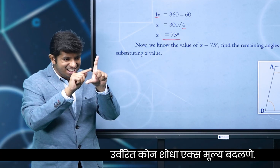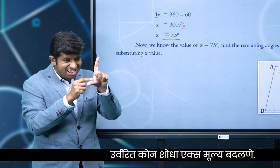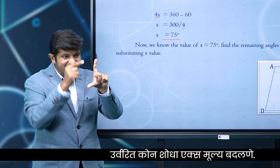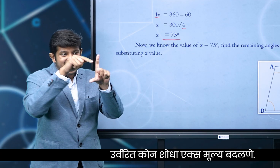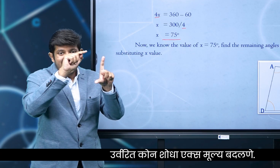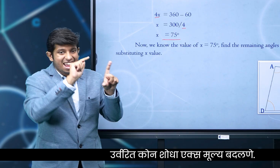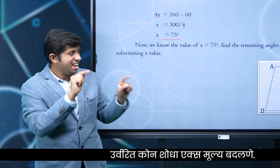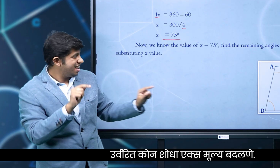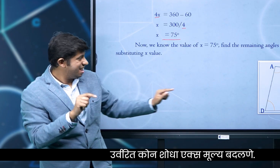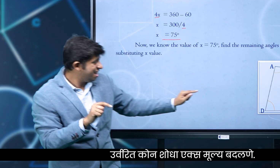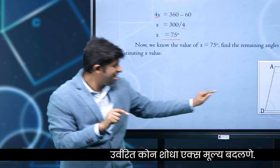बदलणे.